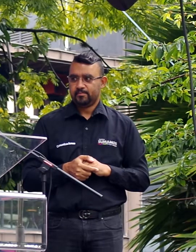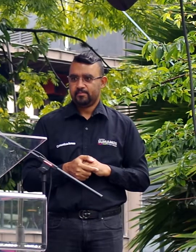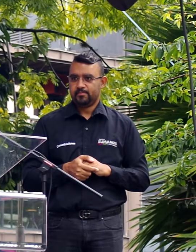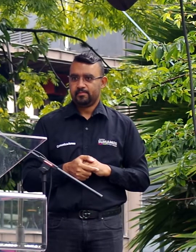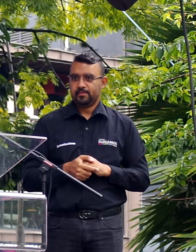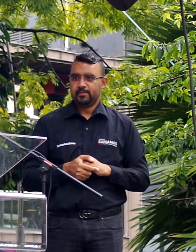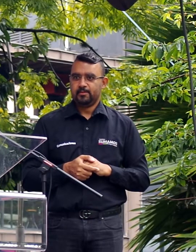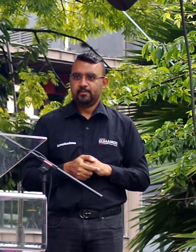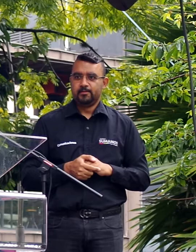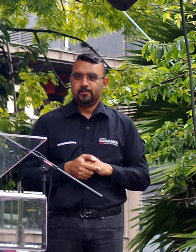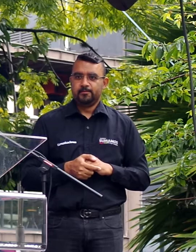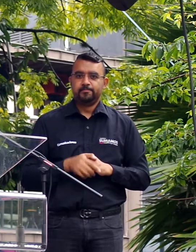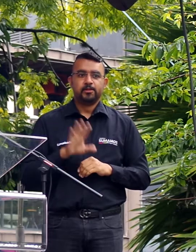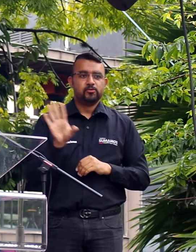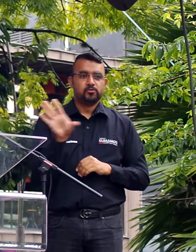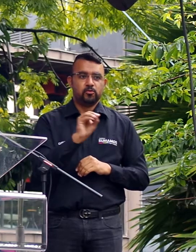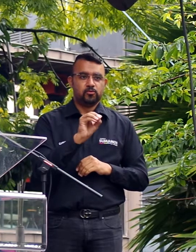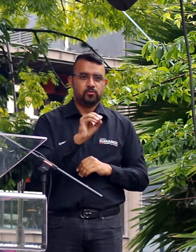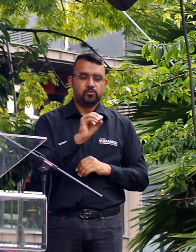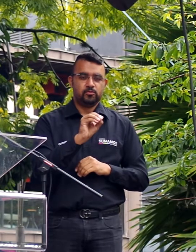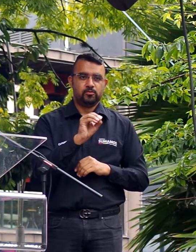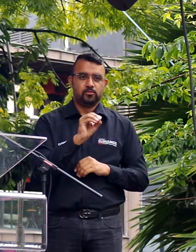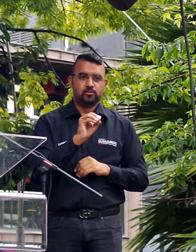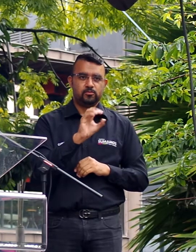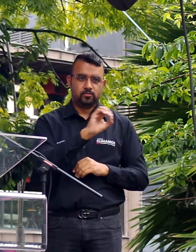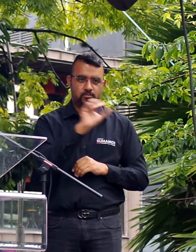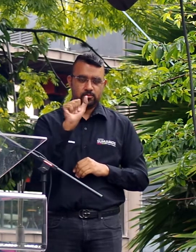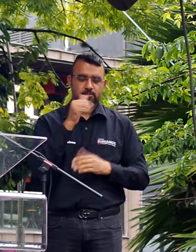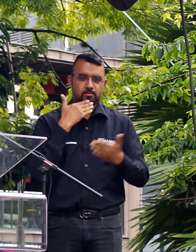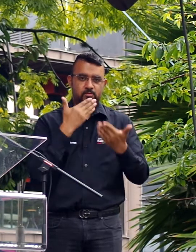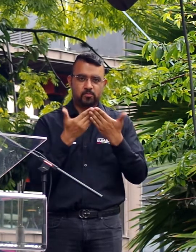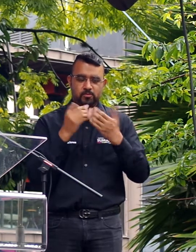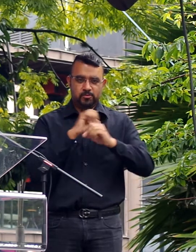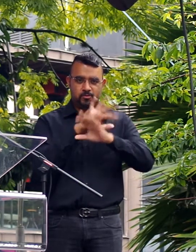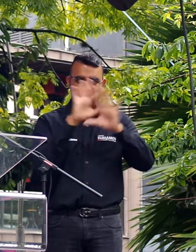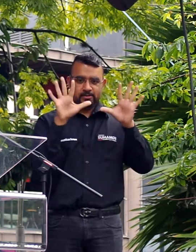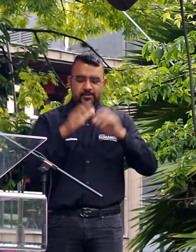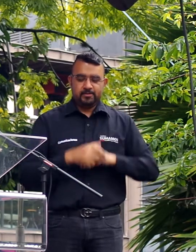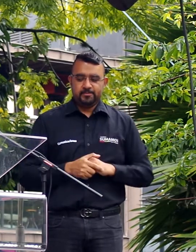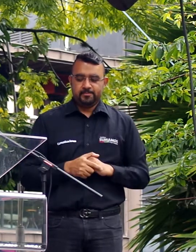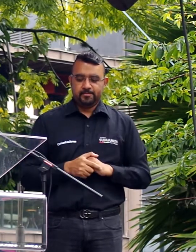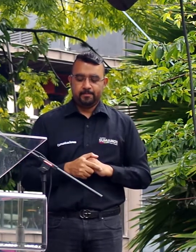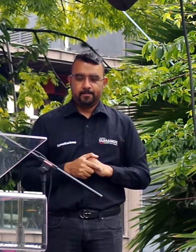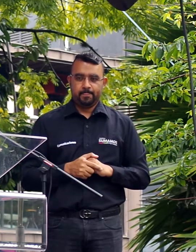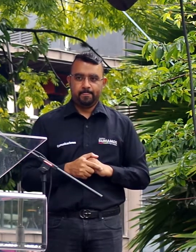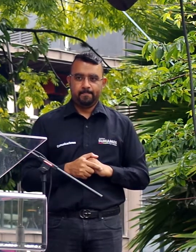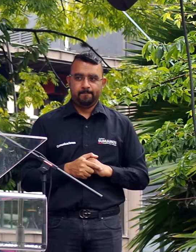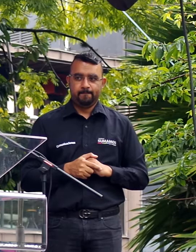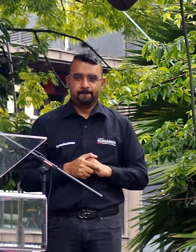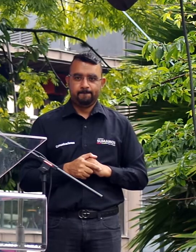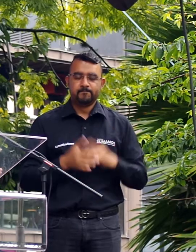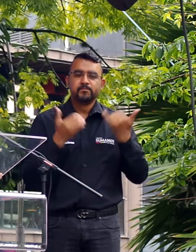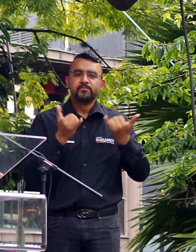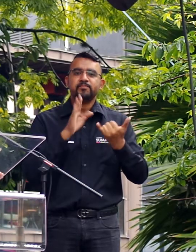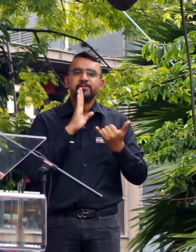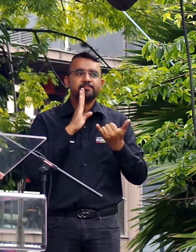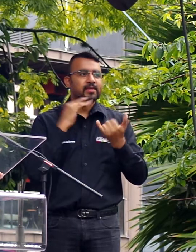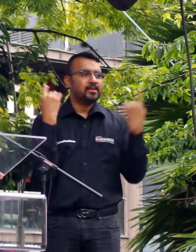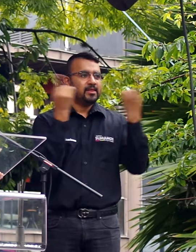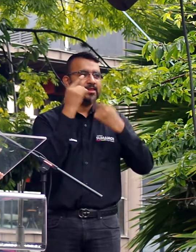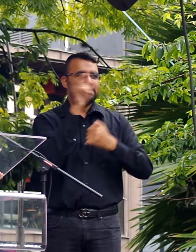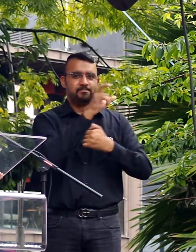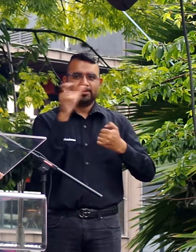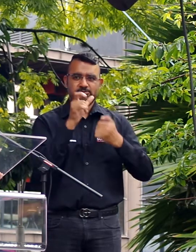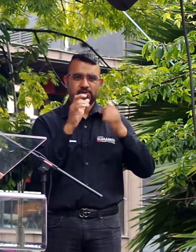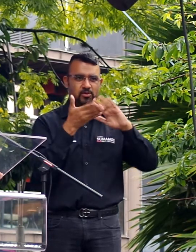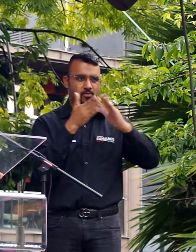Bueno, muy buenos días para todos. Quiero saludar primero a toda la comunidad